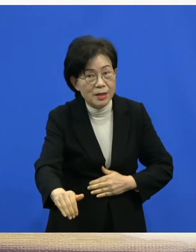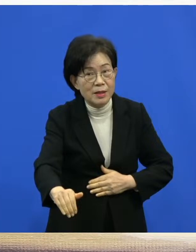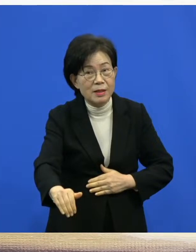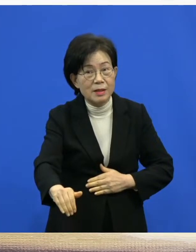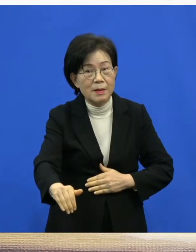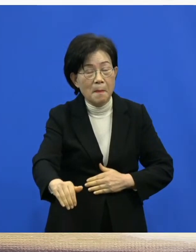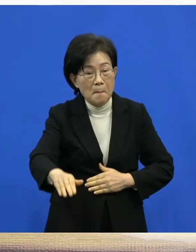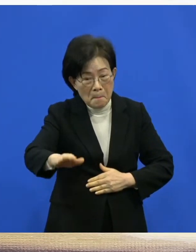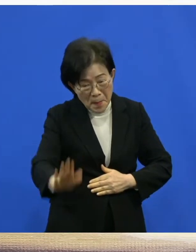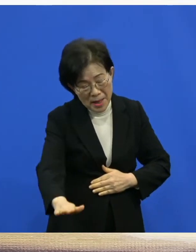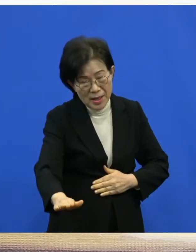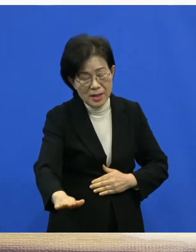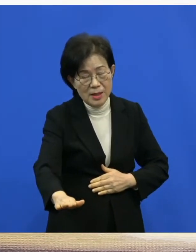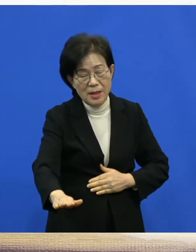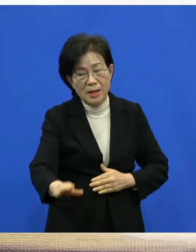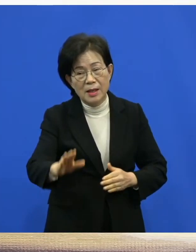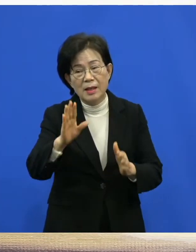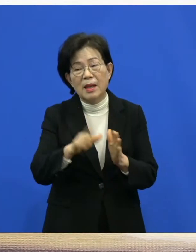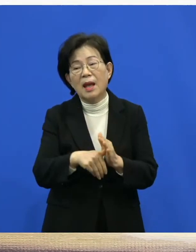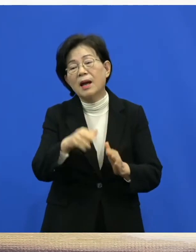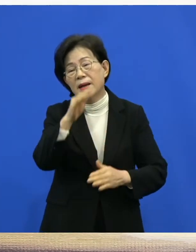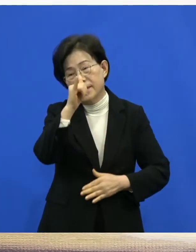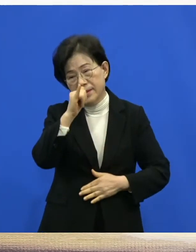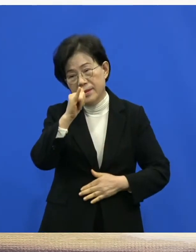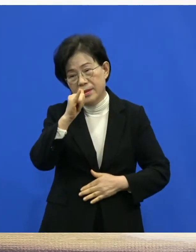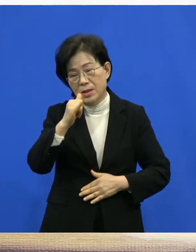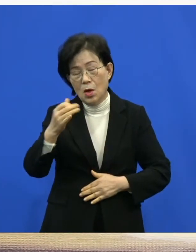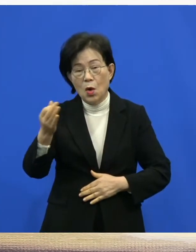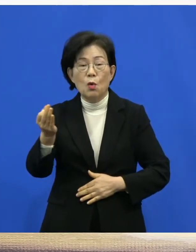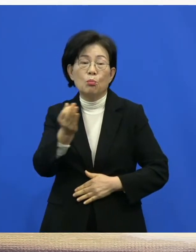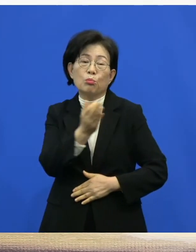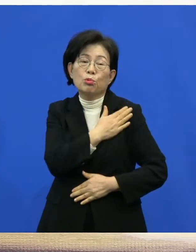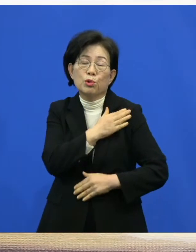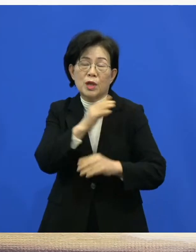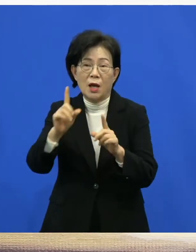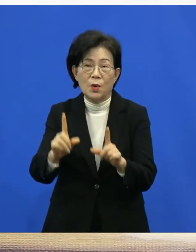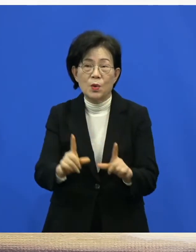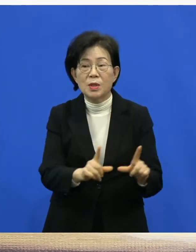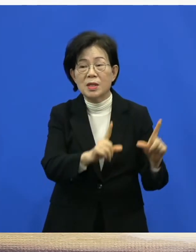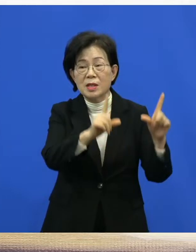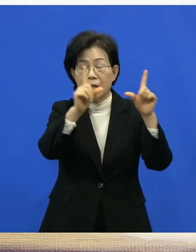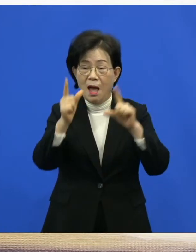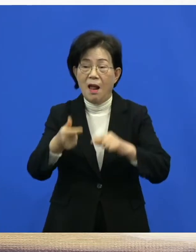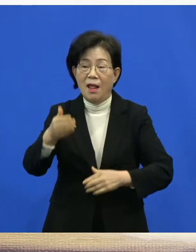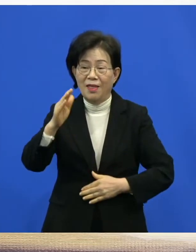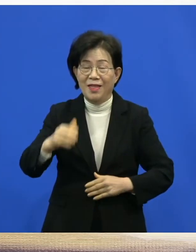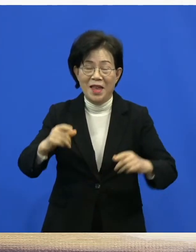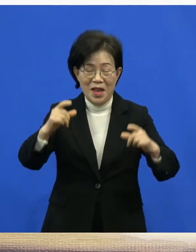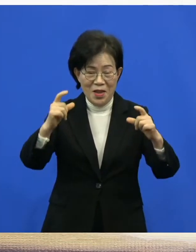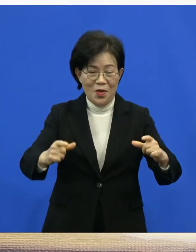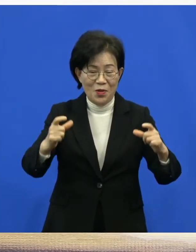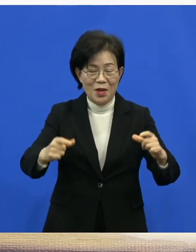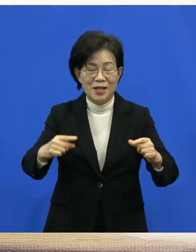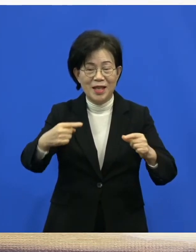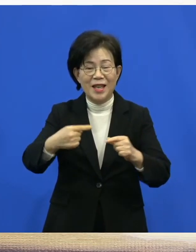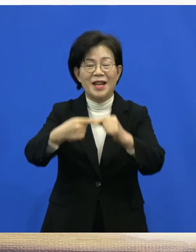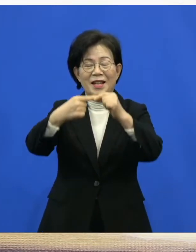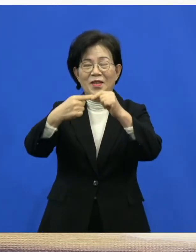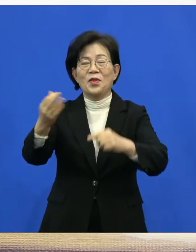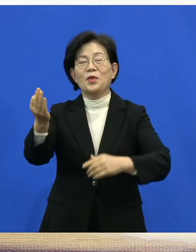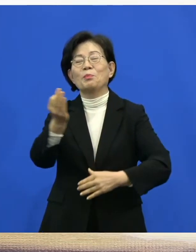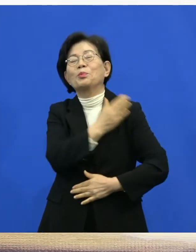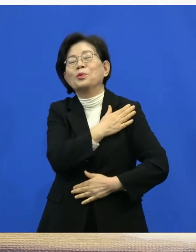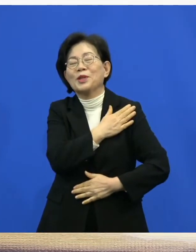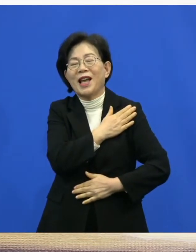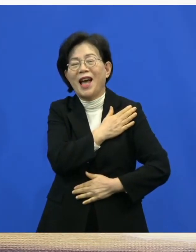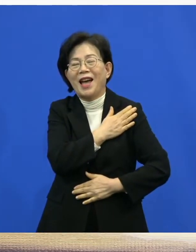바닥을 치던 시절이 있었습니다. 잘 살던 집안입니다. 이래도 잘 살던 동네에서 잘 살던 유지였습니다.